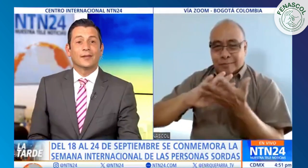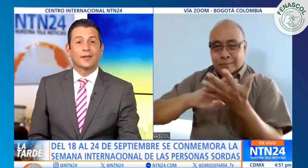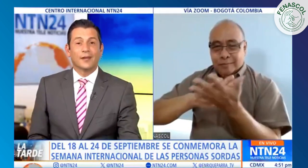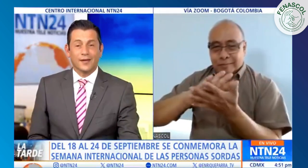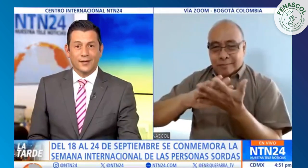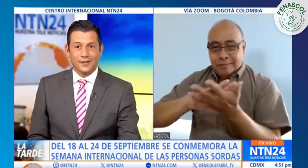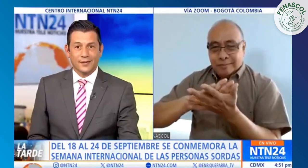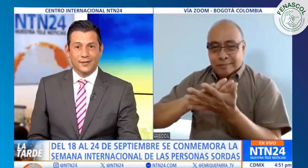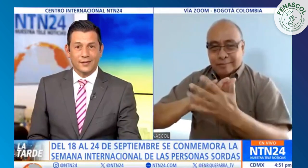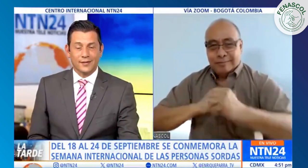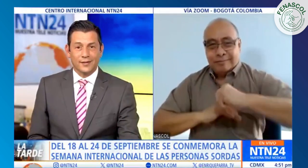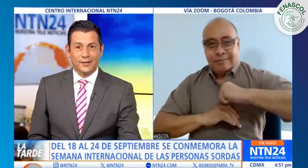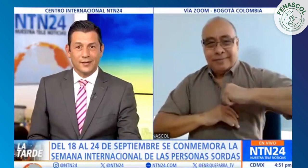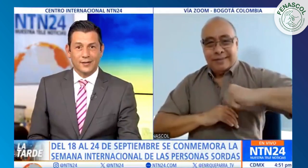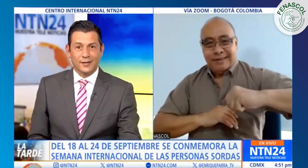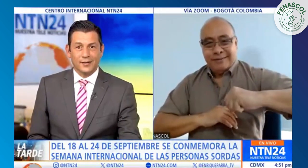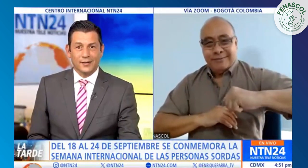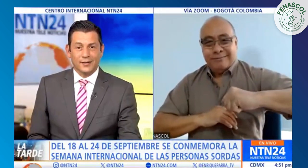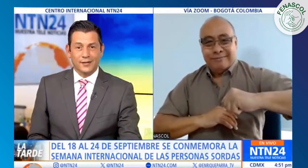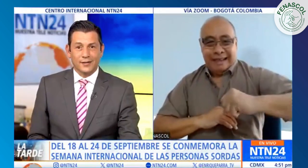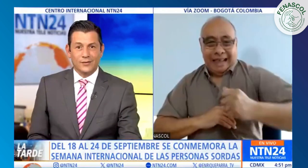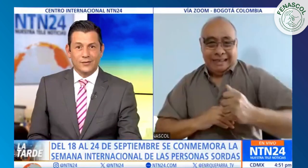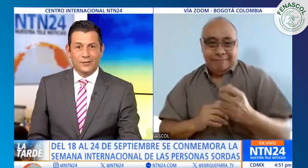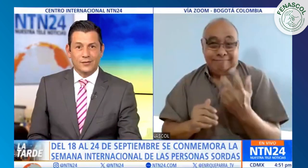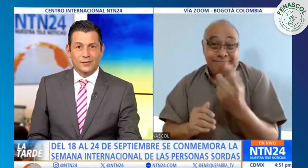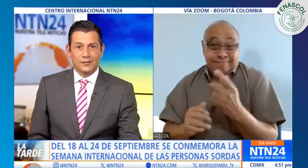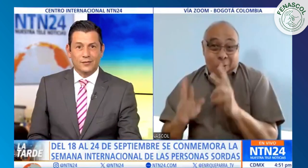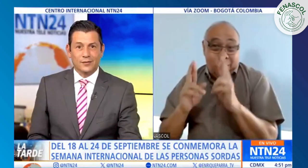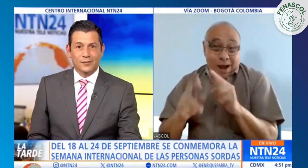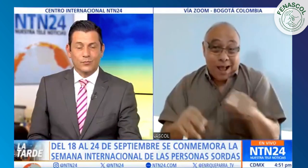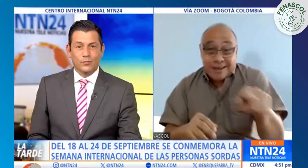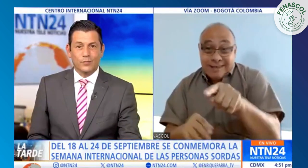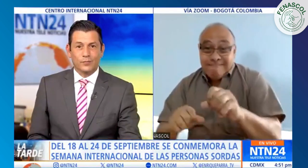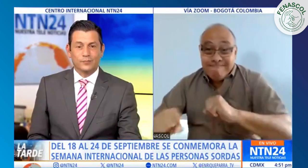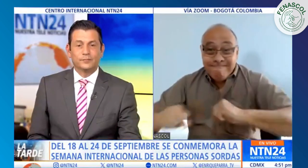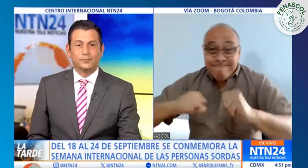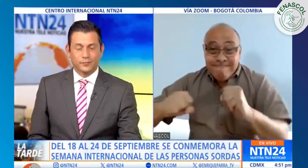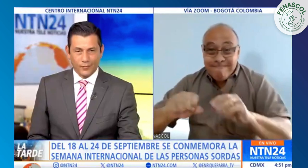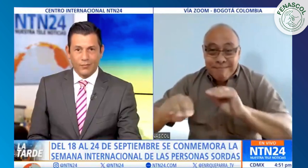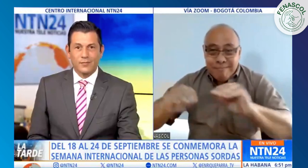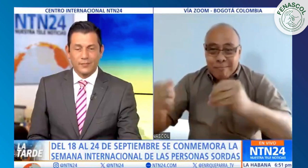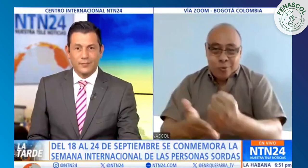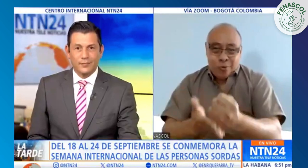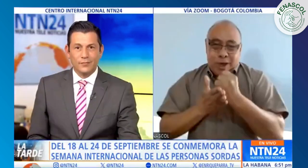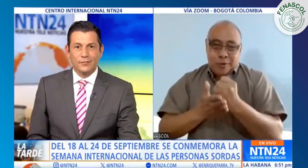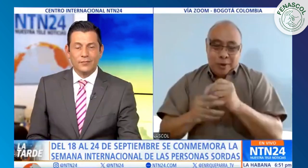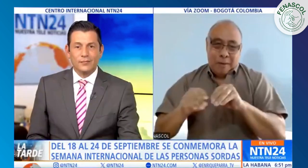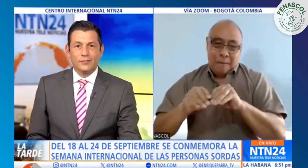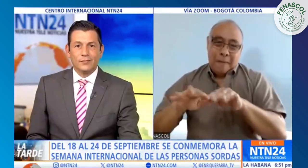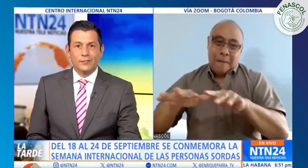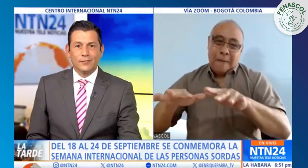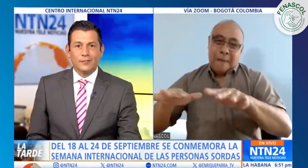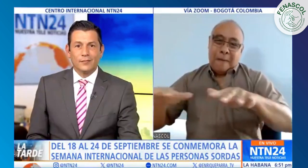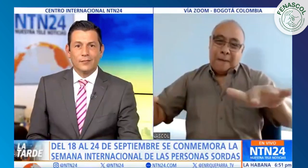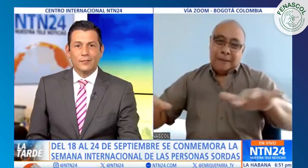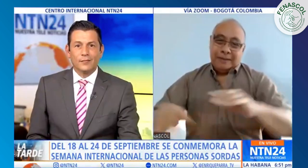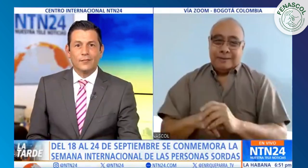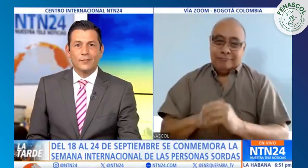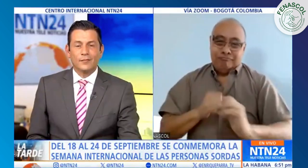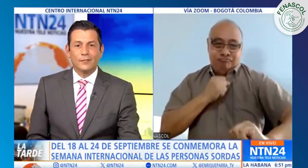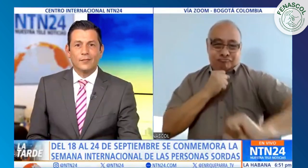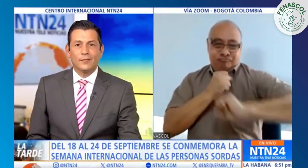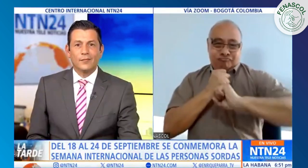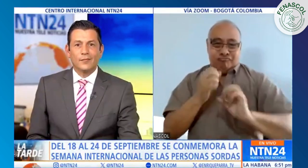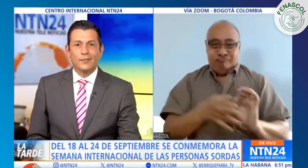Reconozco la lengua de señas como derecho. Ojalá que desde allí se